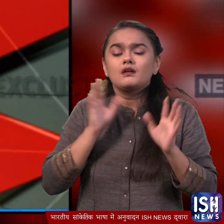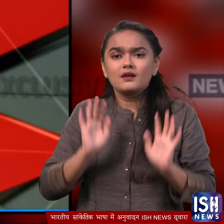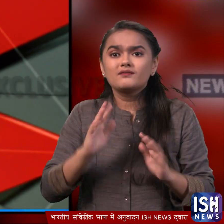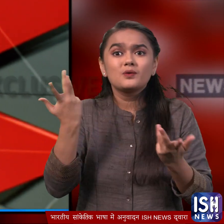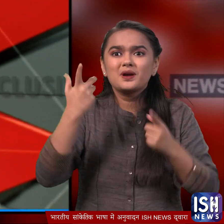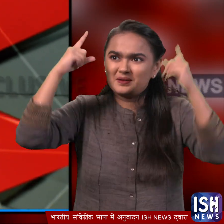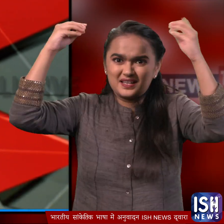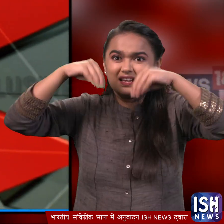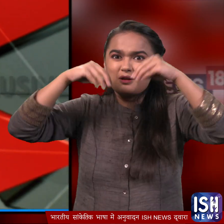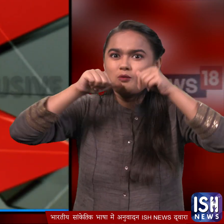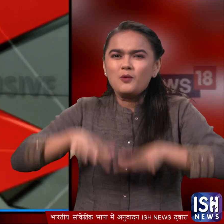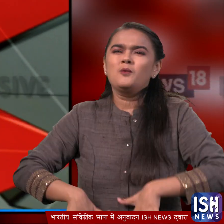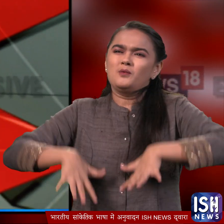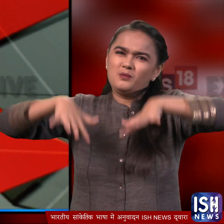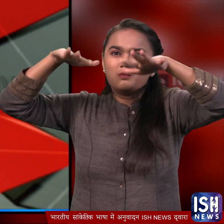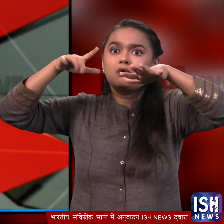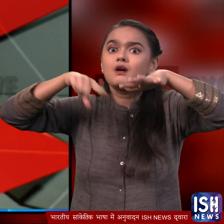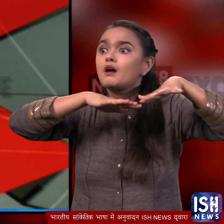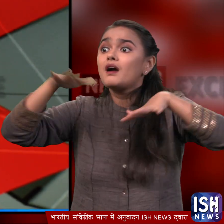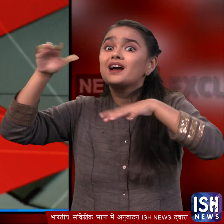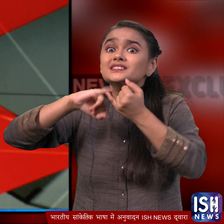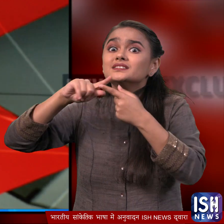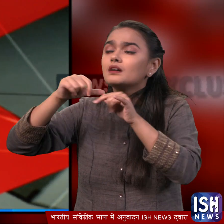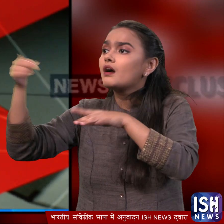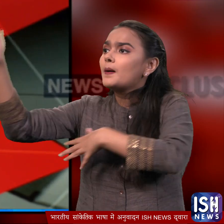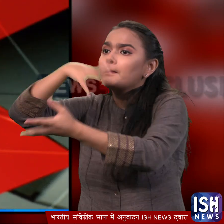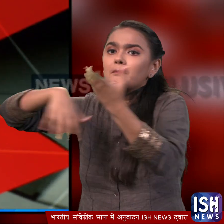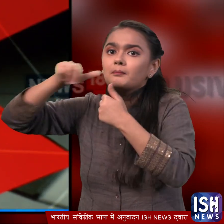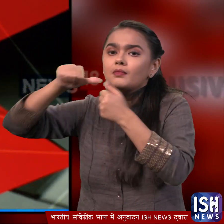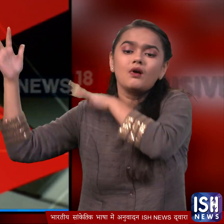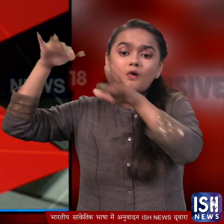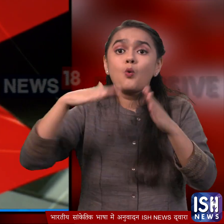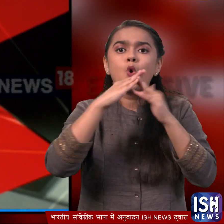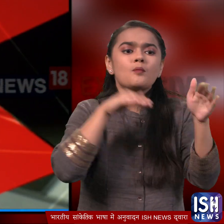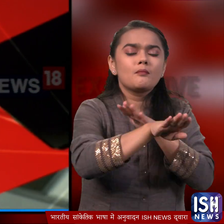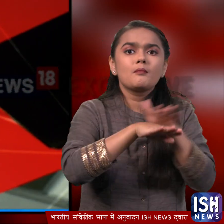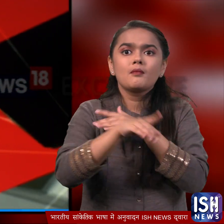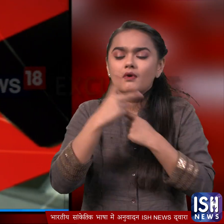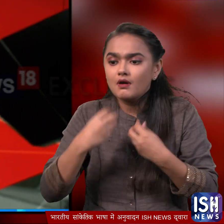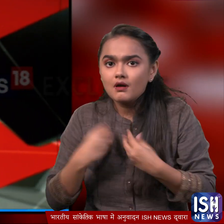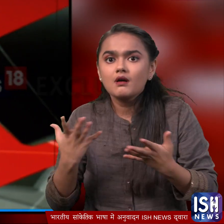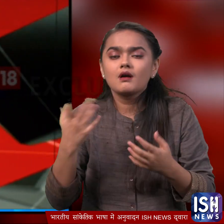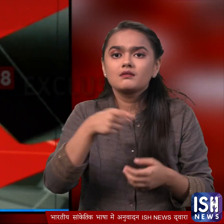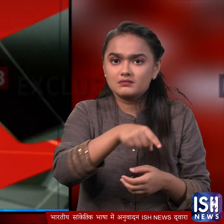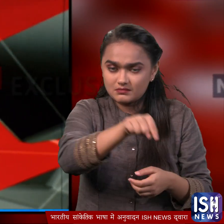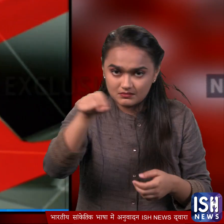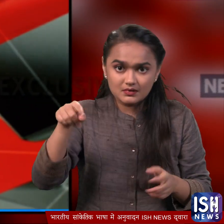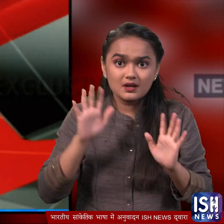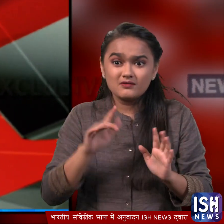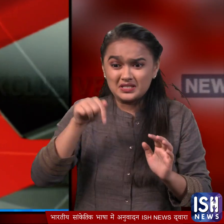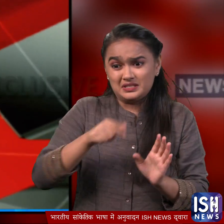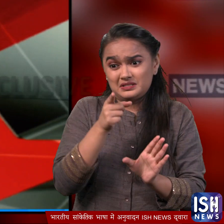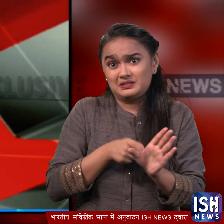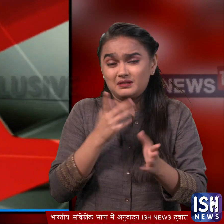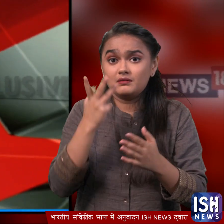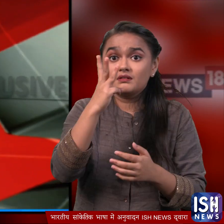जिंदगी दुश्वार बना दी, जो बारिश में नदी का पानी बढ़ने के बाद तालाबों तक पहुंच गए और अब लोगों के घरों में भी घुसने लगे, जिनके हमले में पीलीभीत जिले